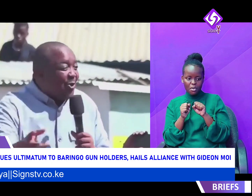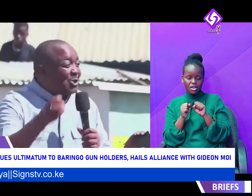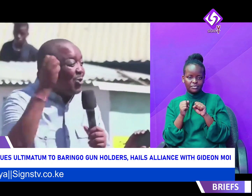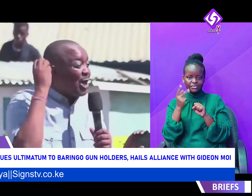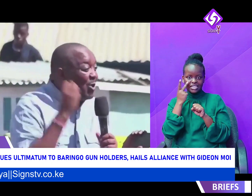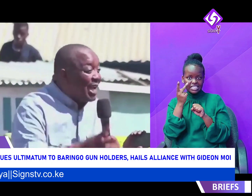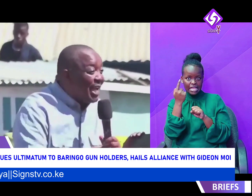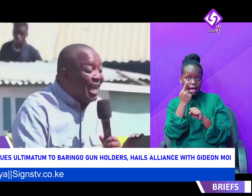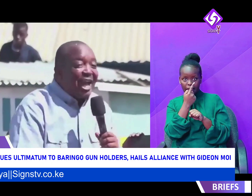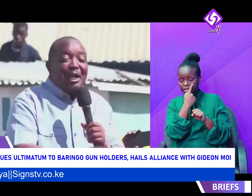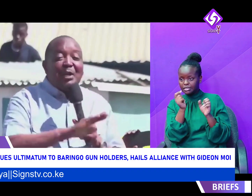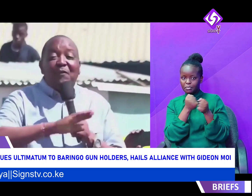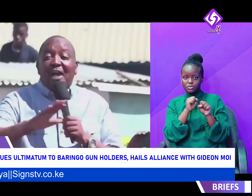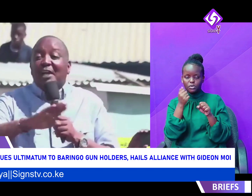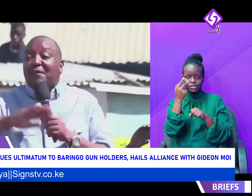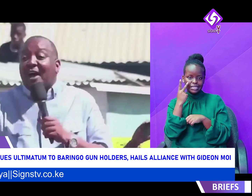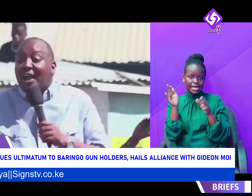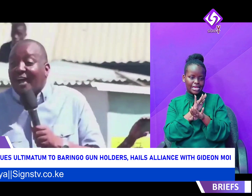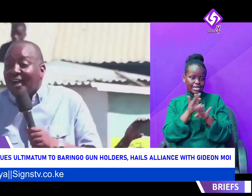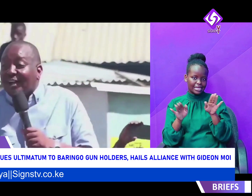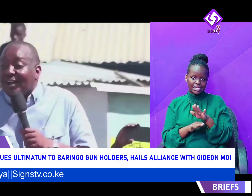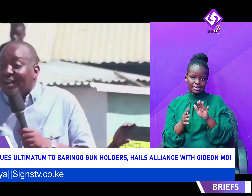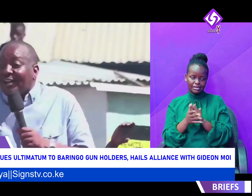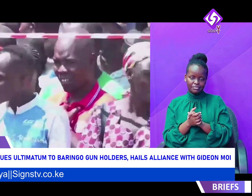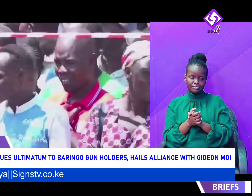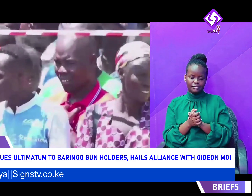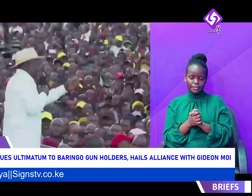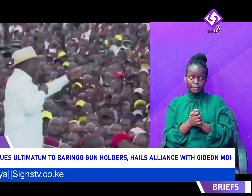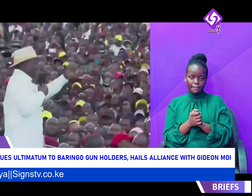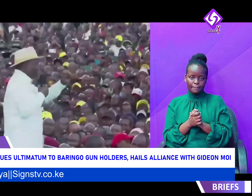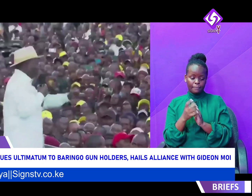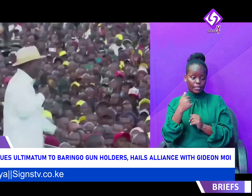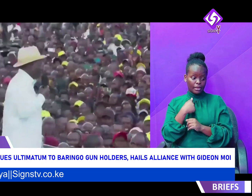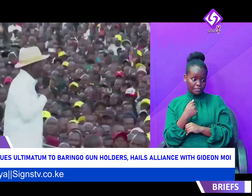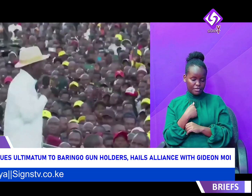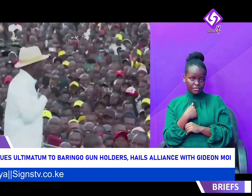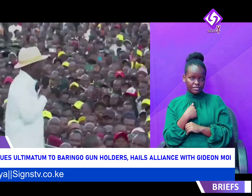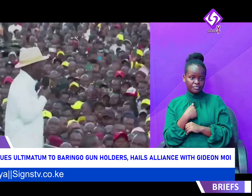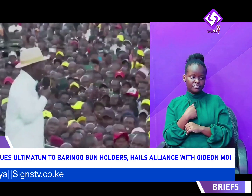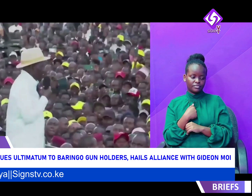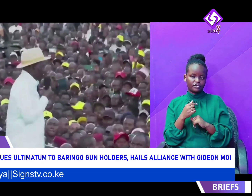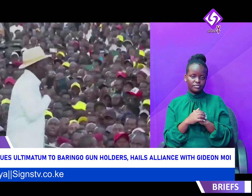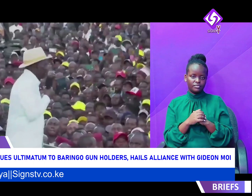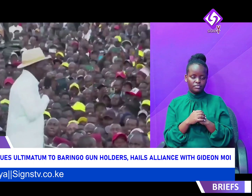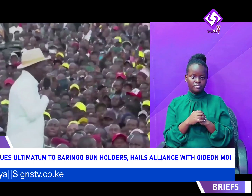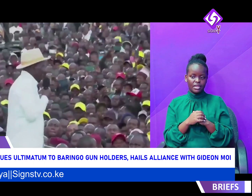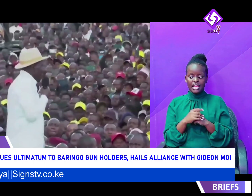huwezi kuona nywele, lakini fire ni fire. Mimi na yeye ni ndugu moja ama sivyo? Si ndio?